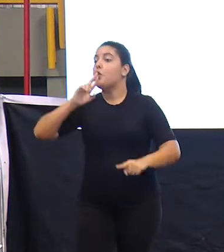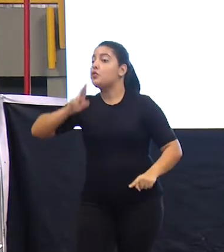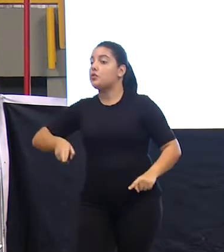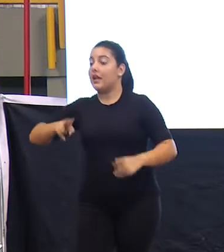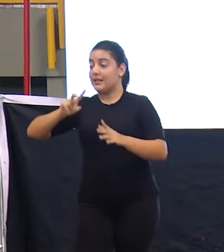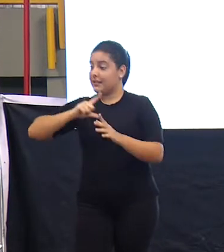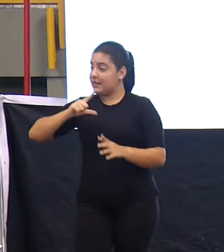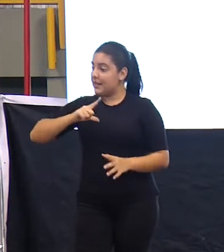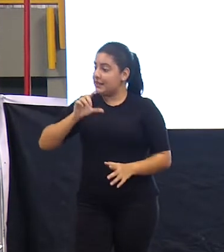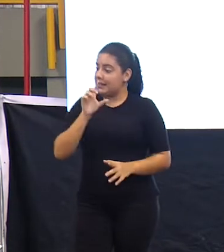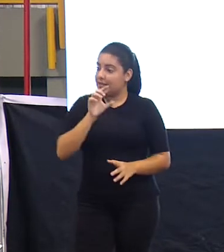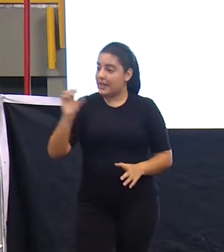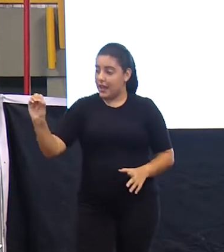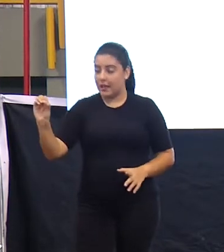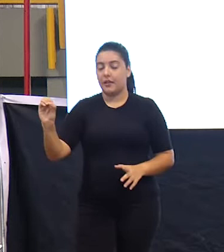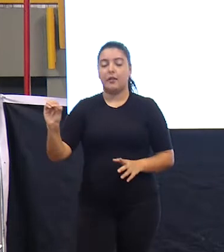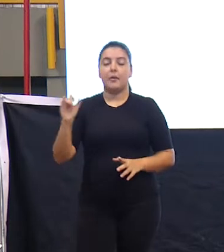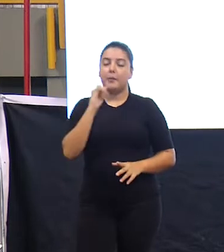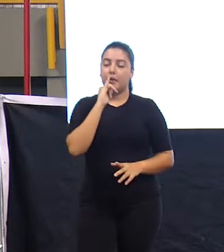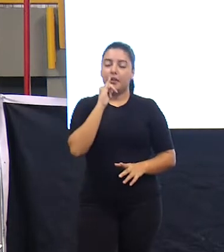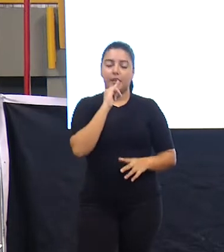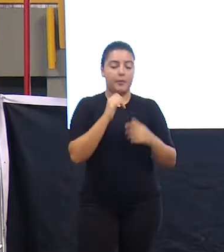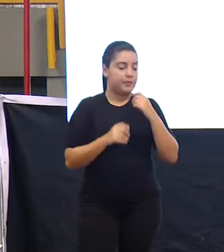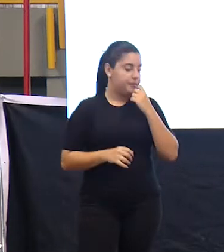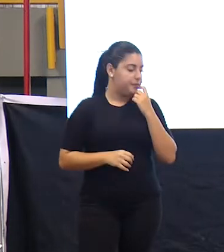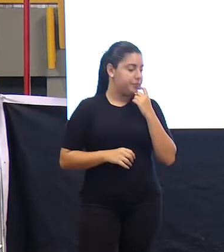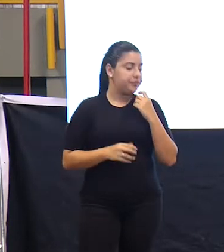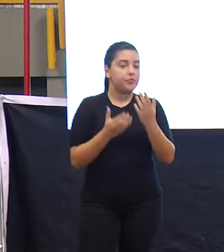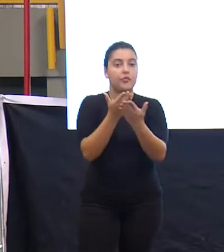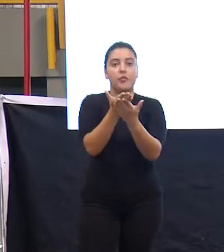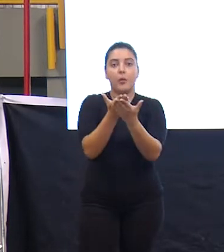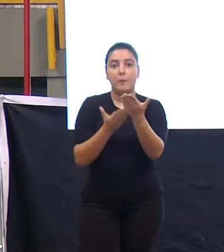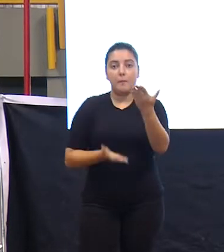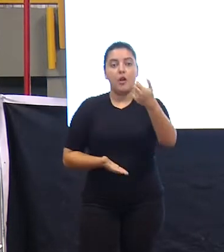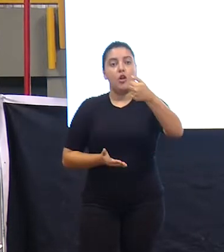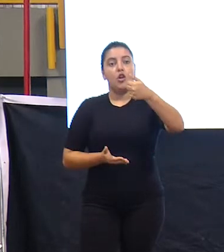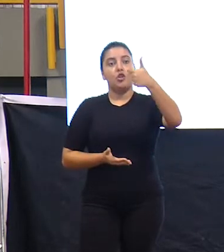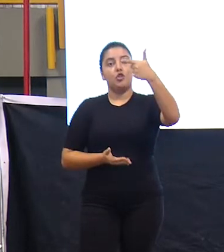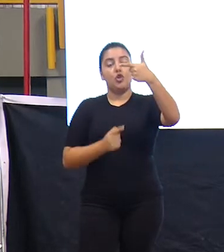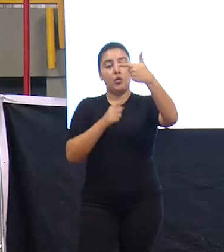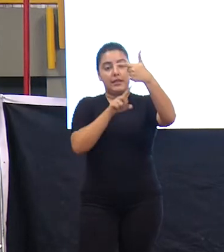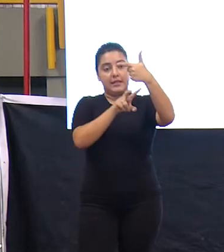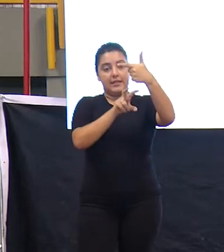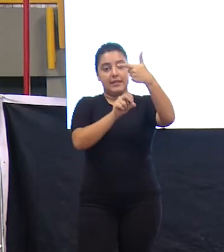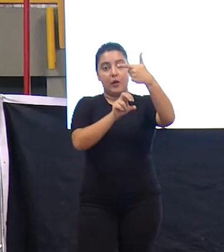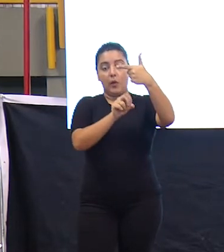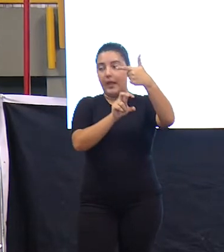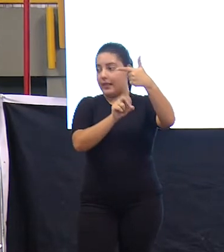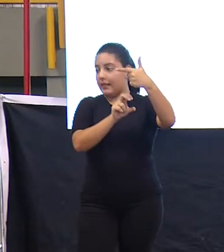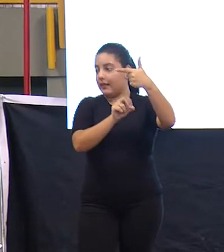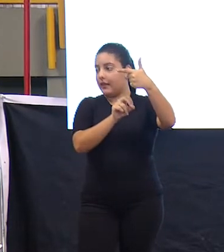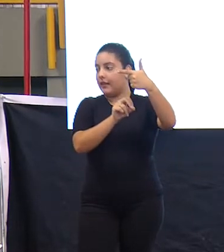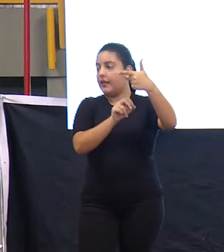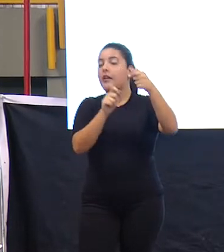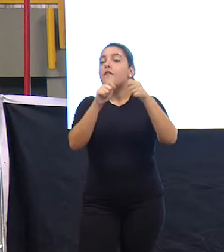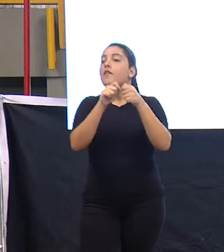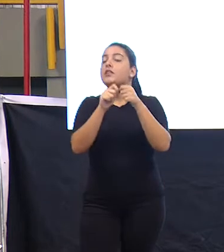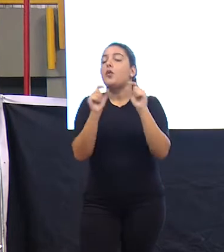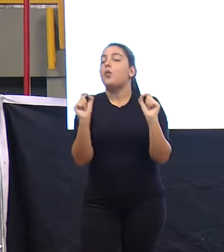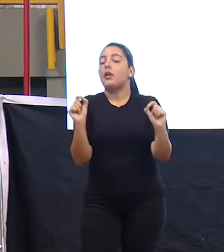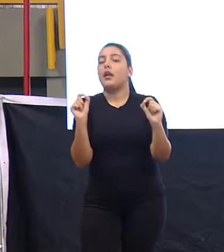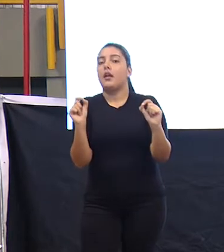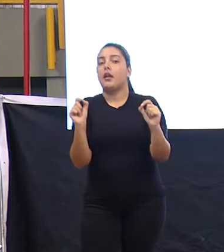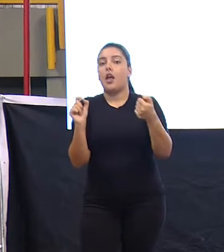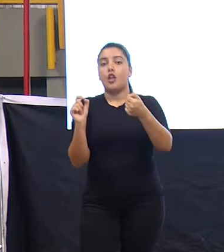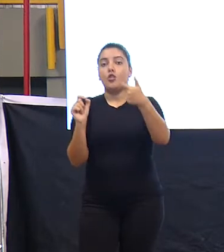Vamos entender de outra maneira. Quando você chegar lá na prova e tiver 12 sobre 50, o que é que eu quero que vocês entendam? 12